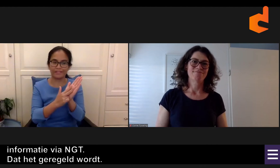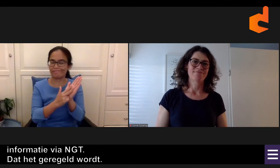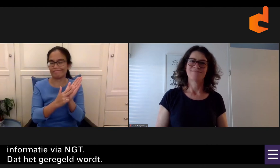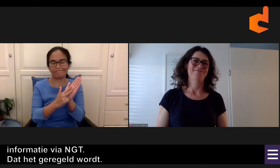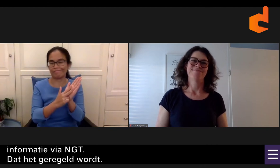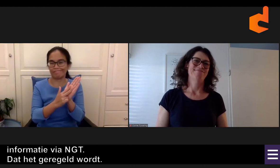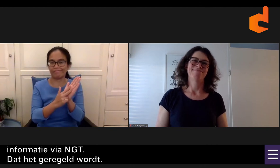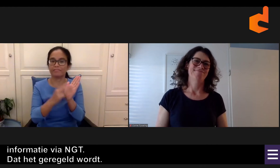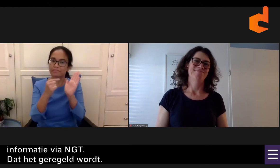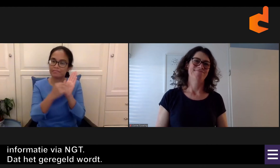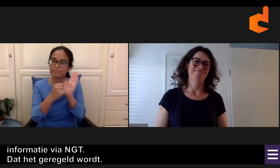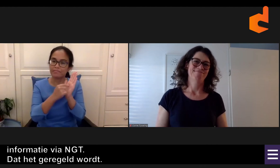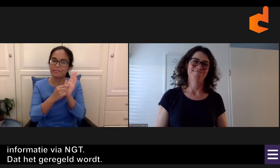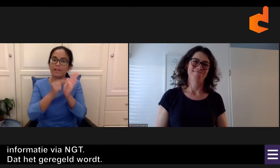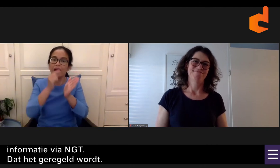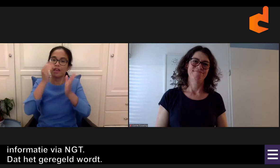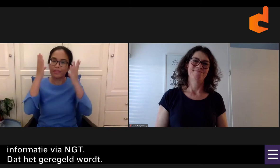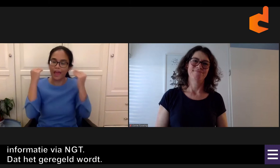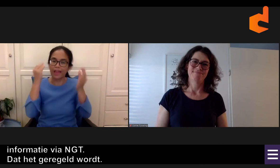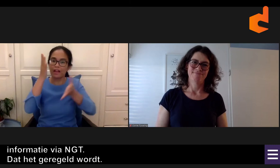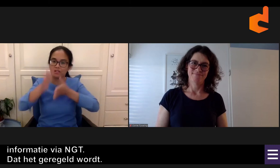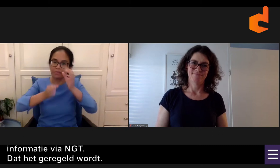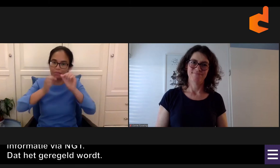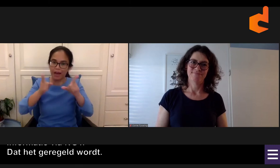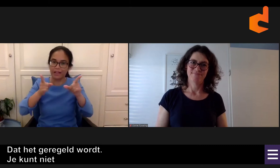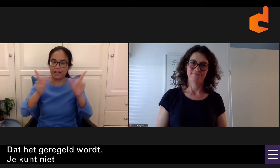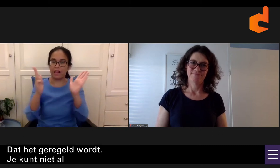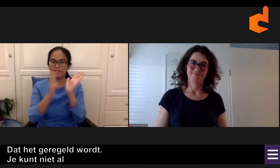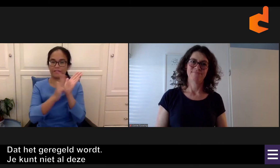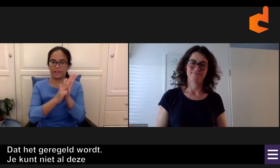Je kan niet alle regels of al deze onderdelen in één wet